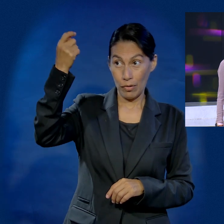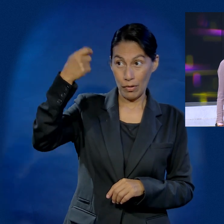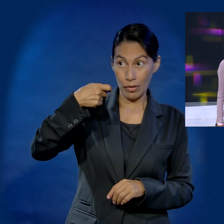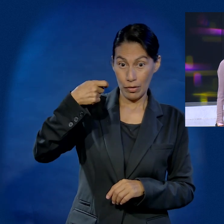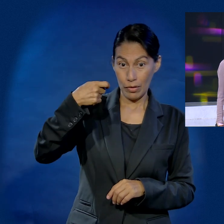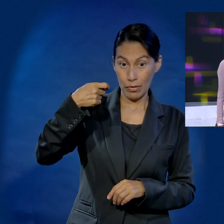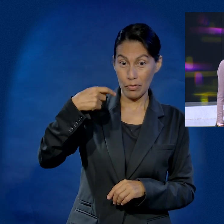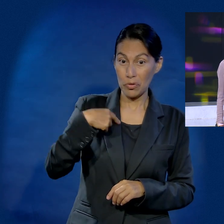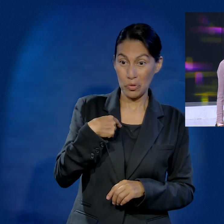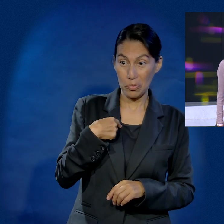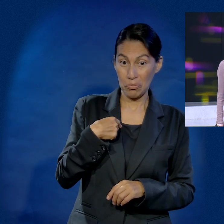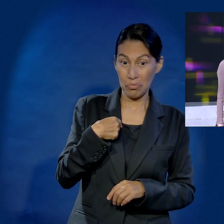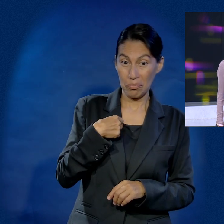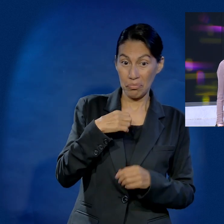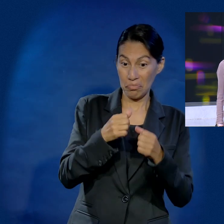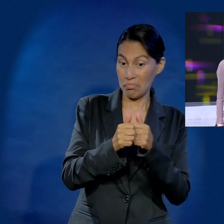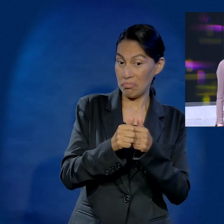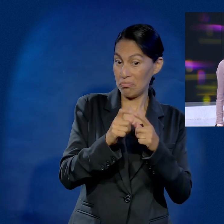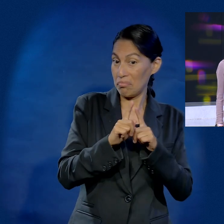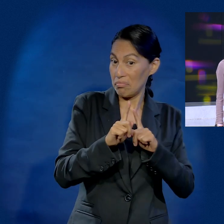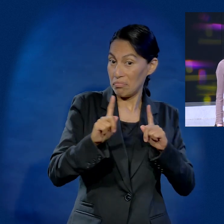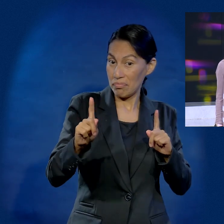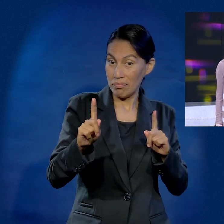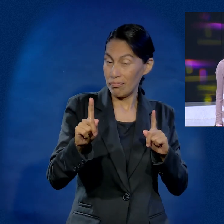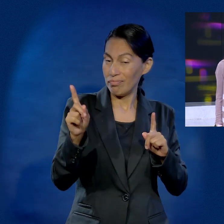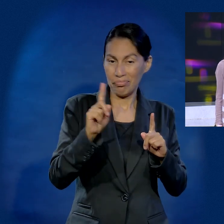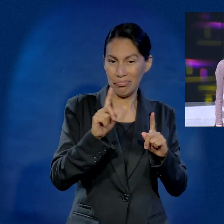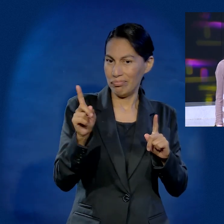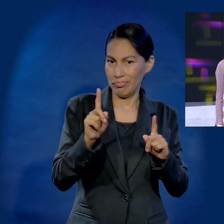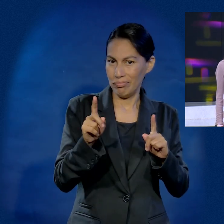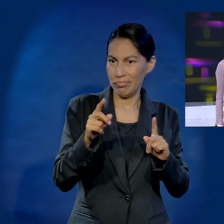Pero sin la bendición que Dios me ha dado con ella, yo no sería nada.